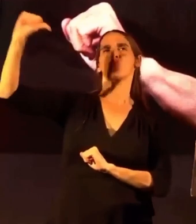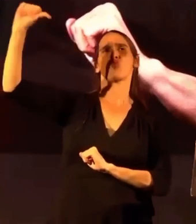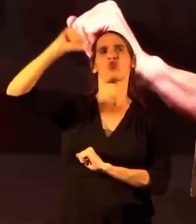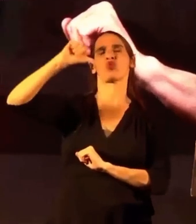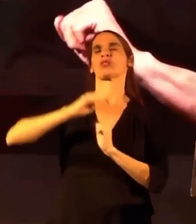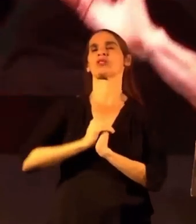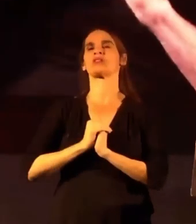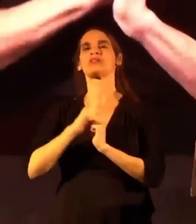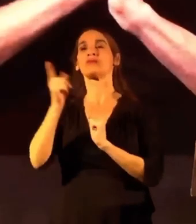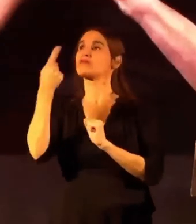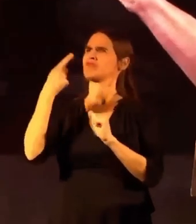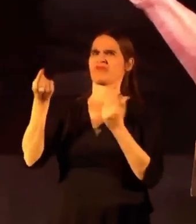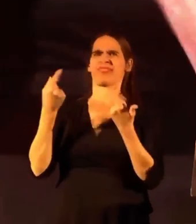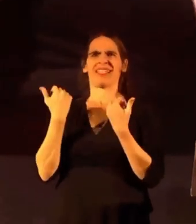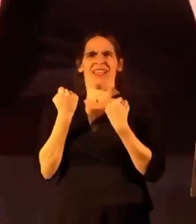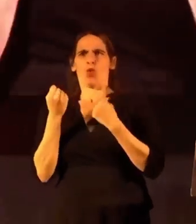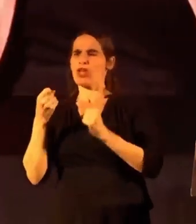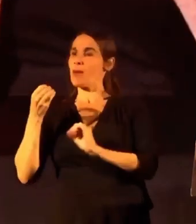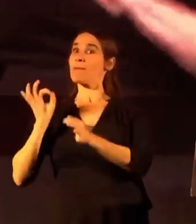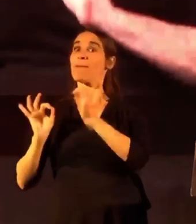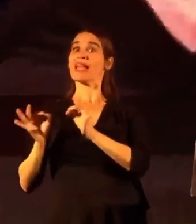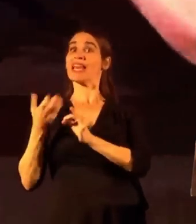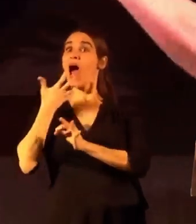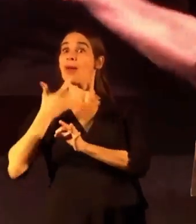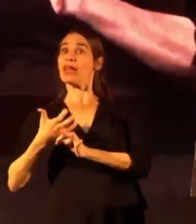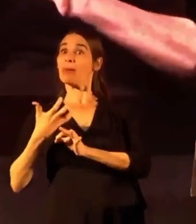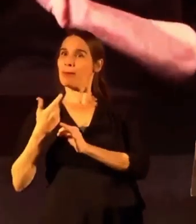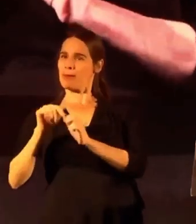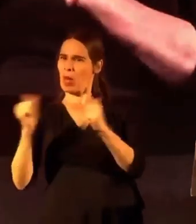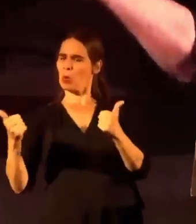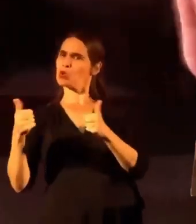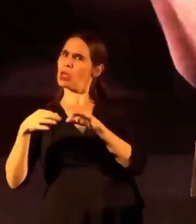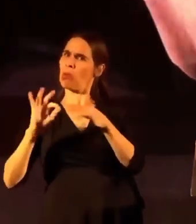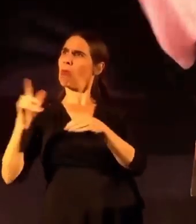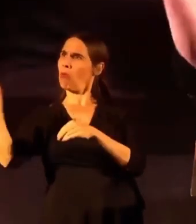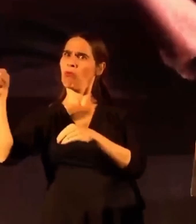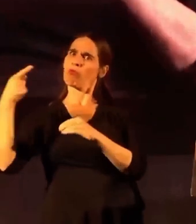של הרחבת הסמכויות של בתי הדין הרבניים בגירושים,